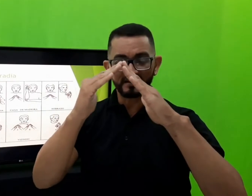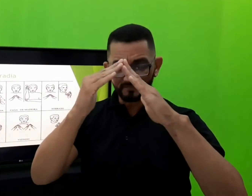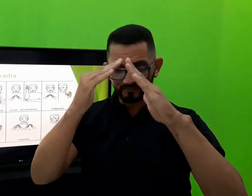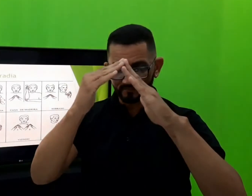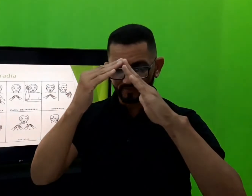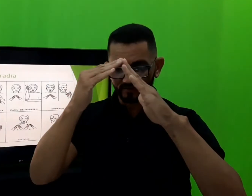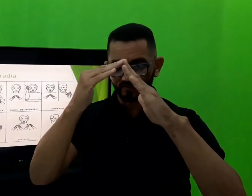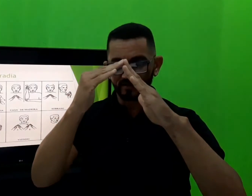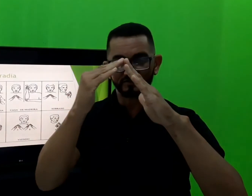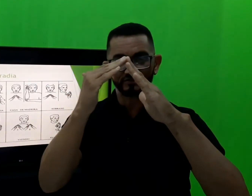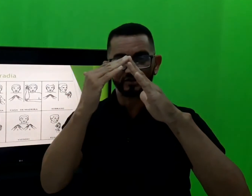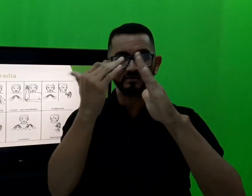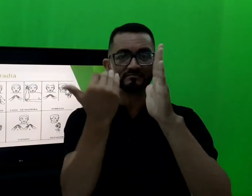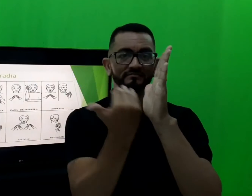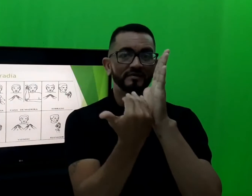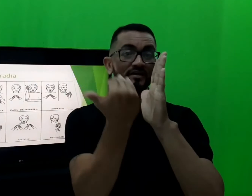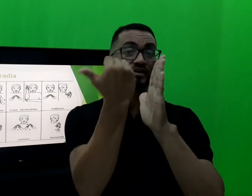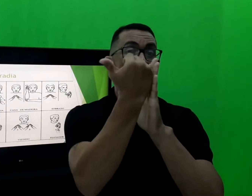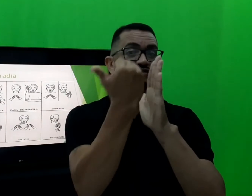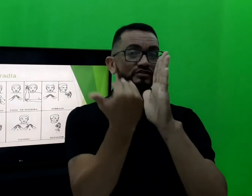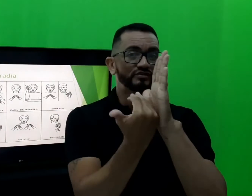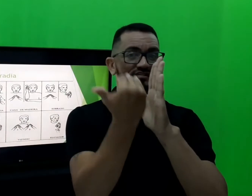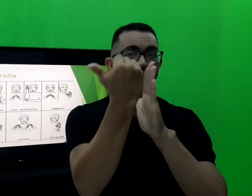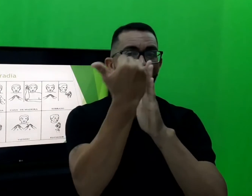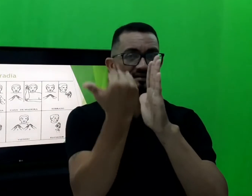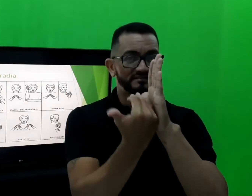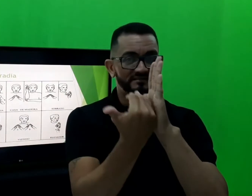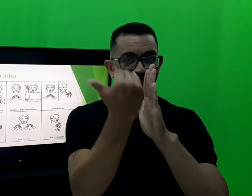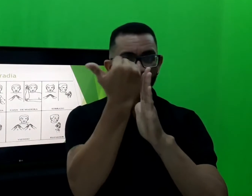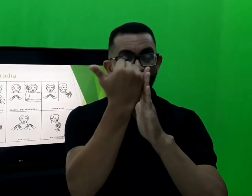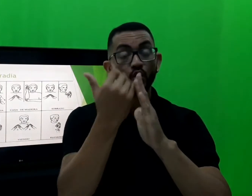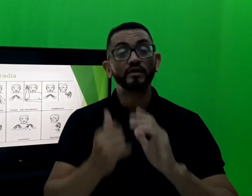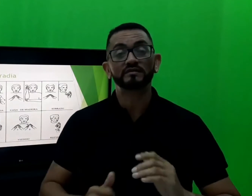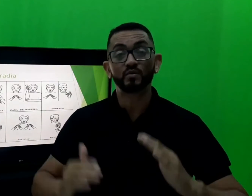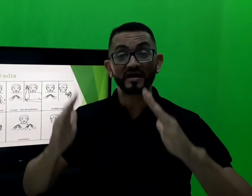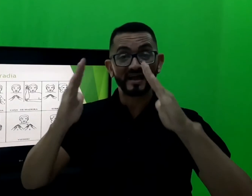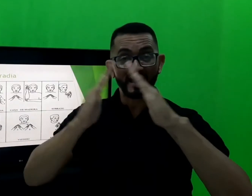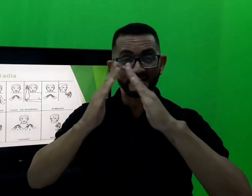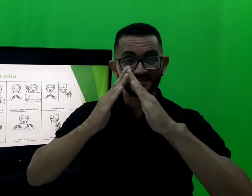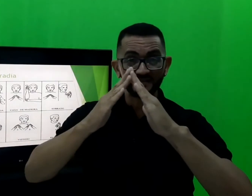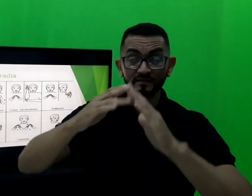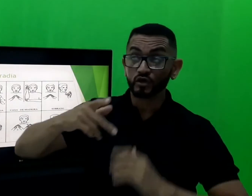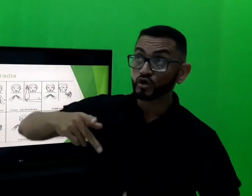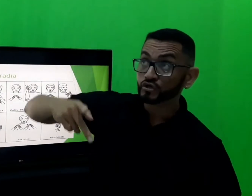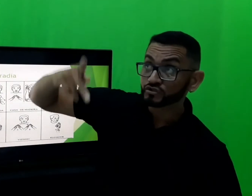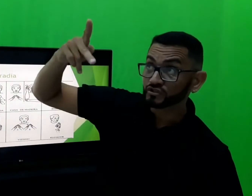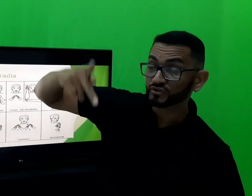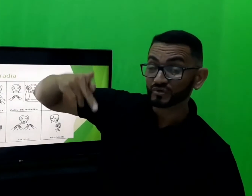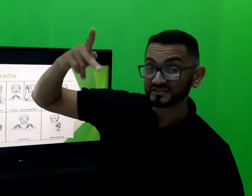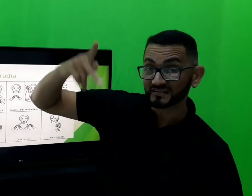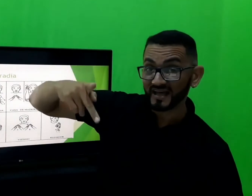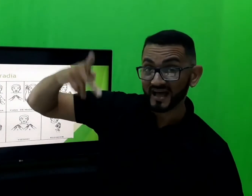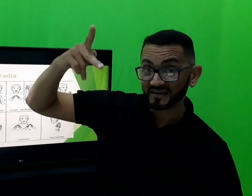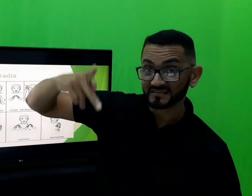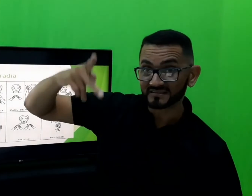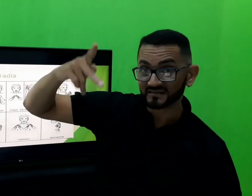casa, olha só, de 2 andares. Ou então casa de 2 andares, que